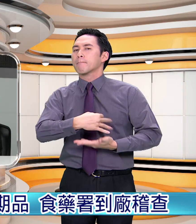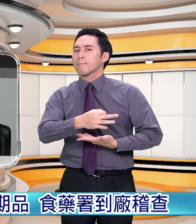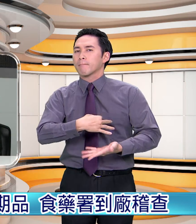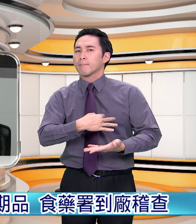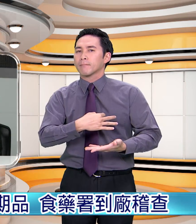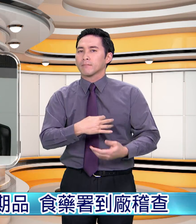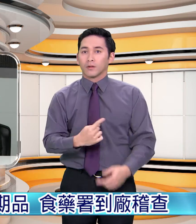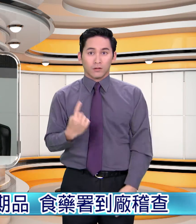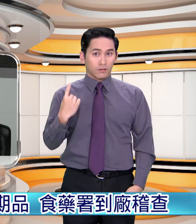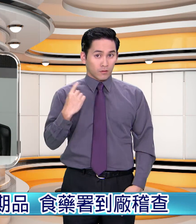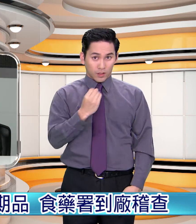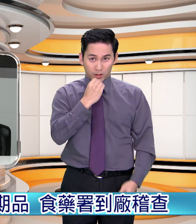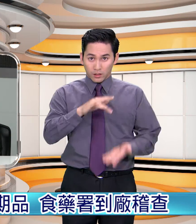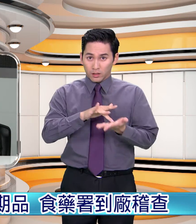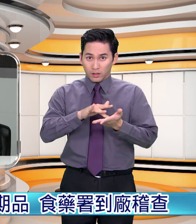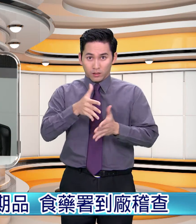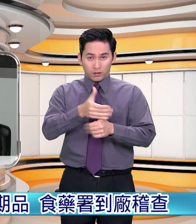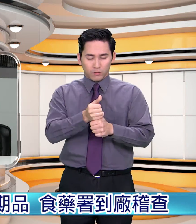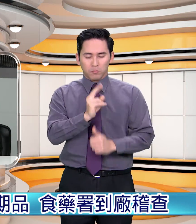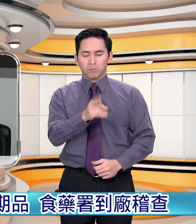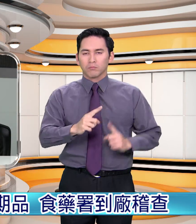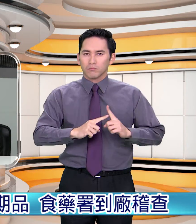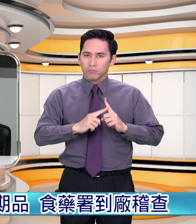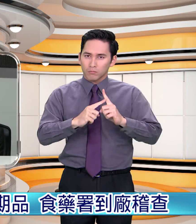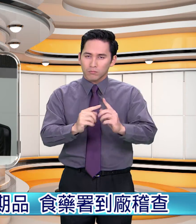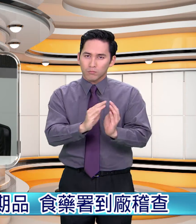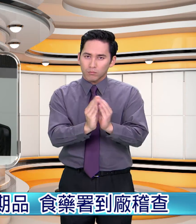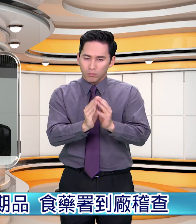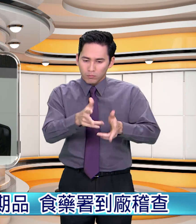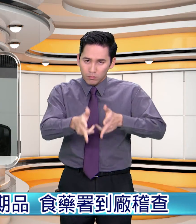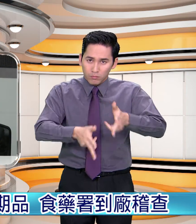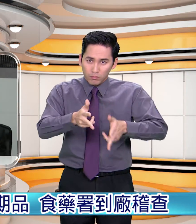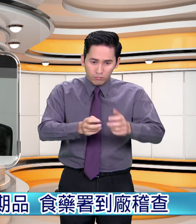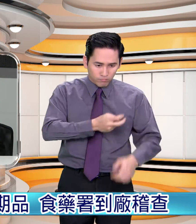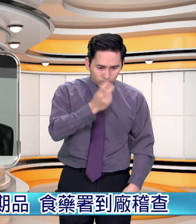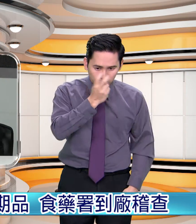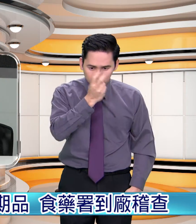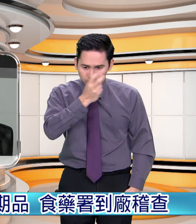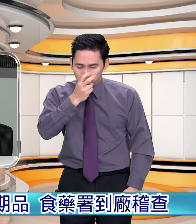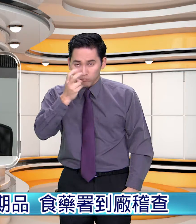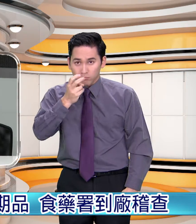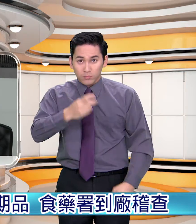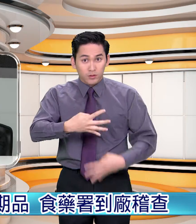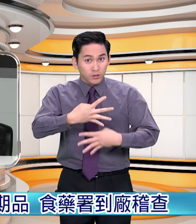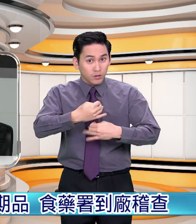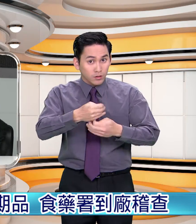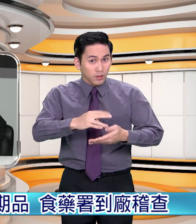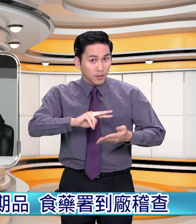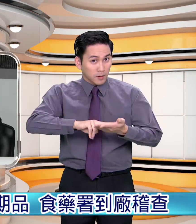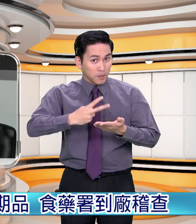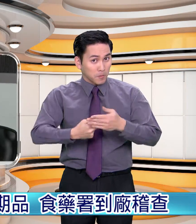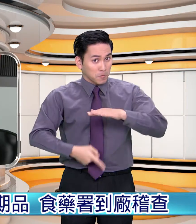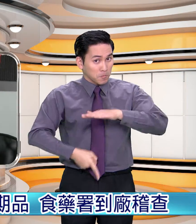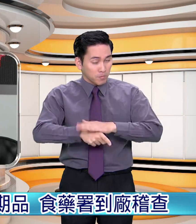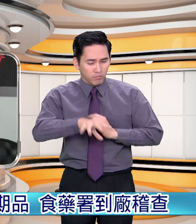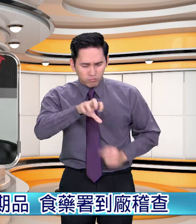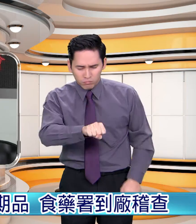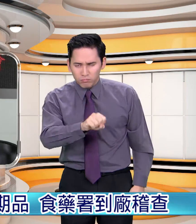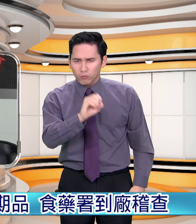卖。食药署昨天到葡萄王桃园工厂进行稽查，目前还没查出